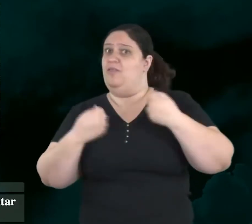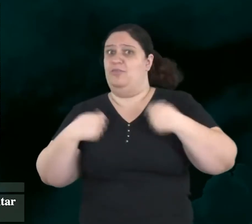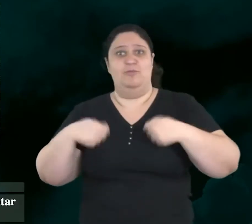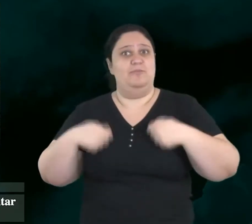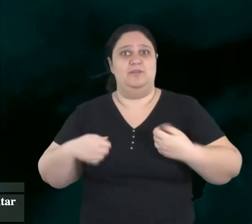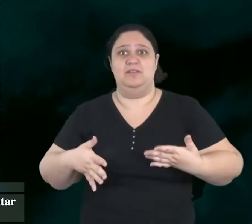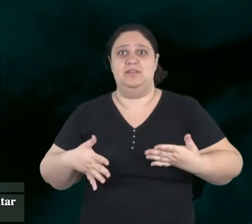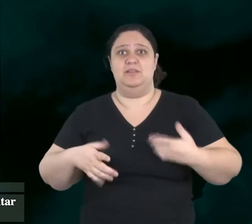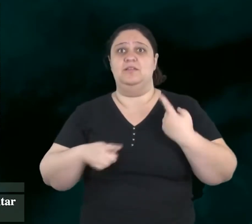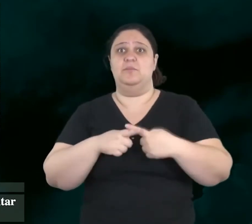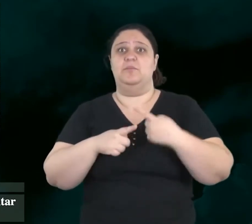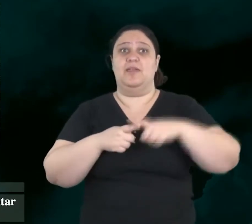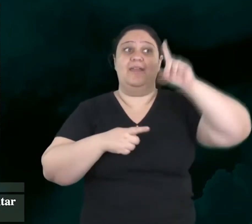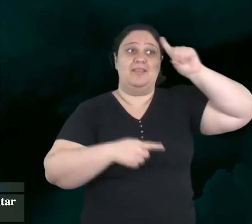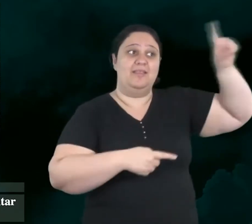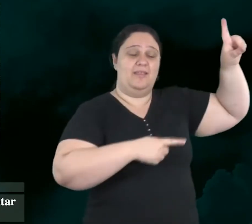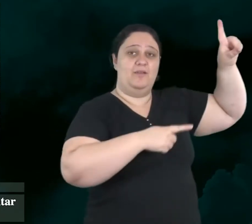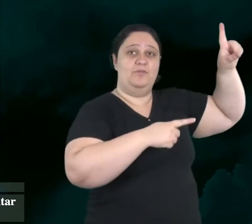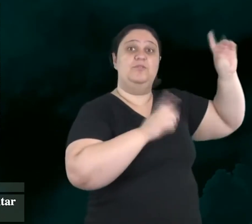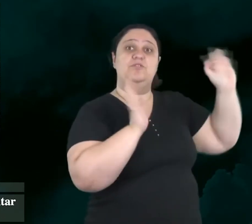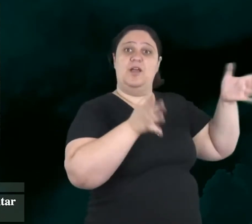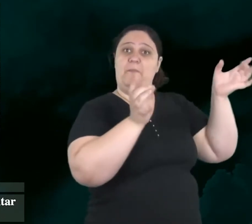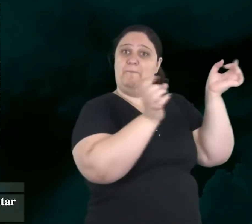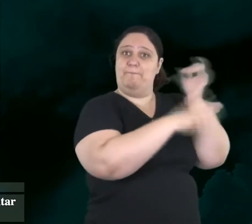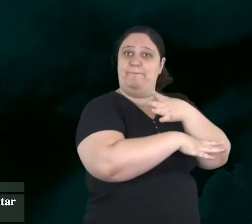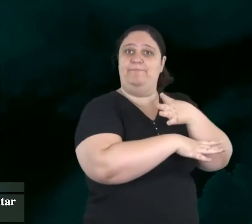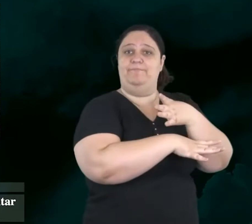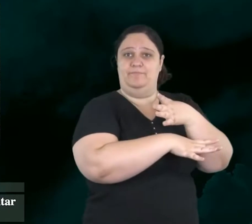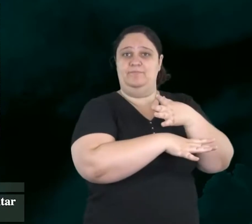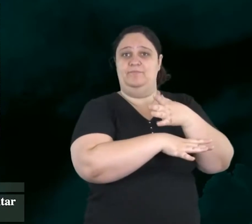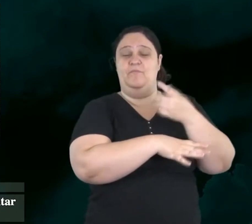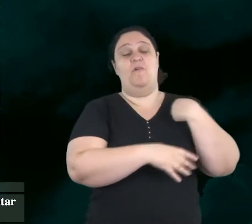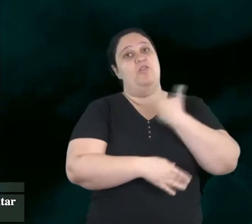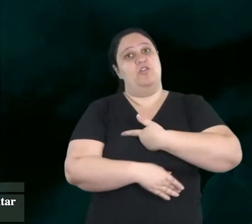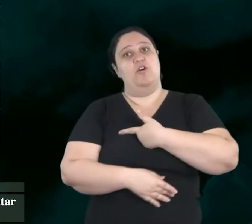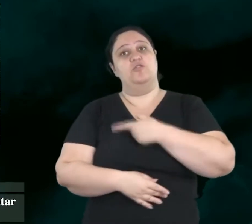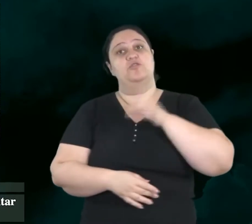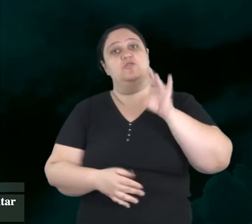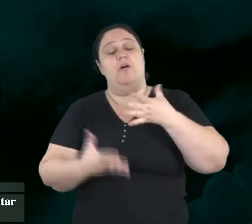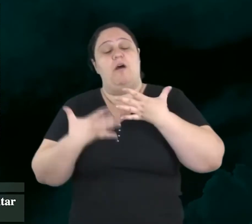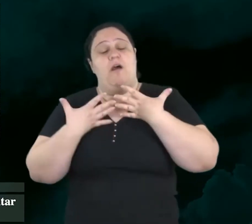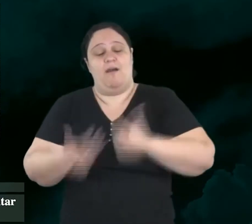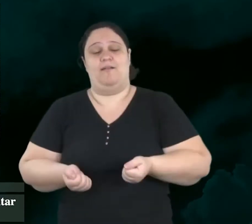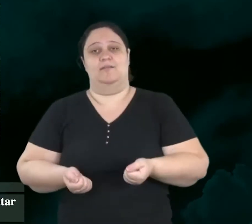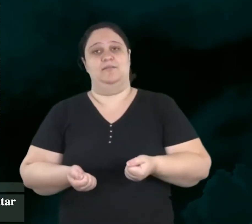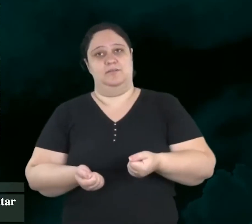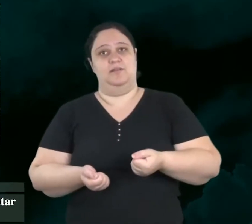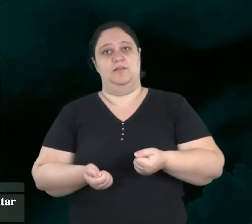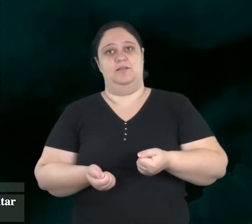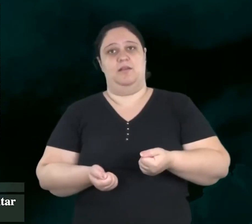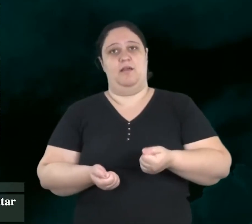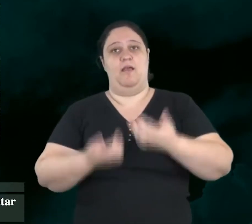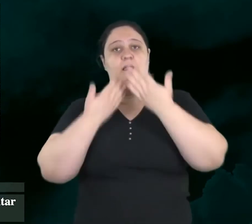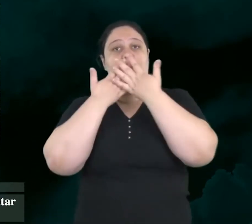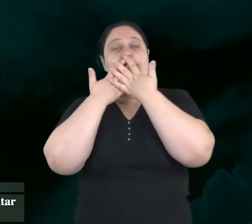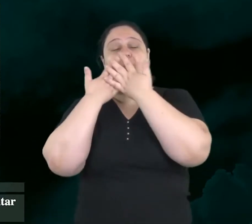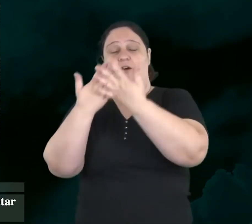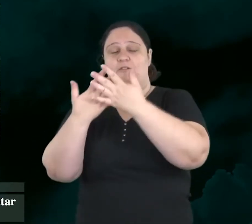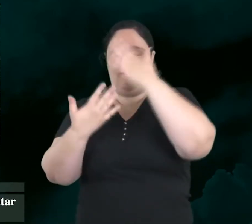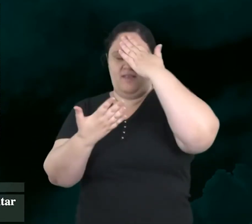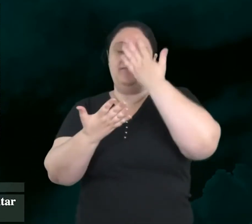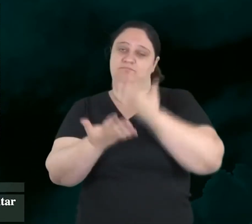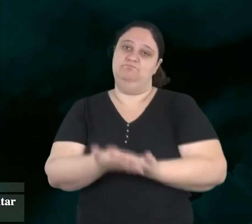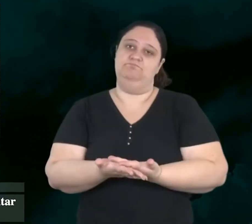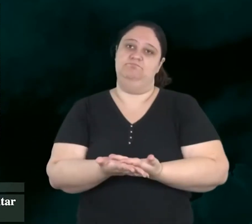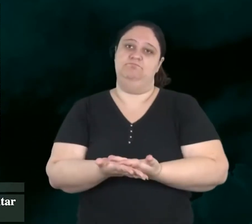fez tudo por nós. A nossa parte é só confessar e crer. Dê uma olhada